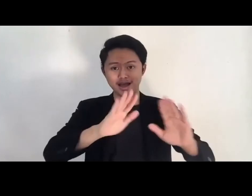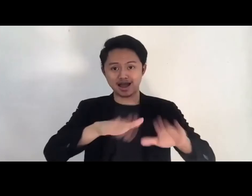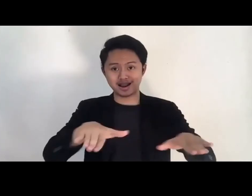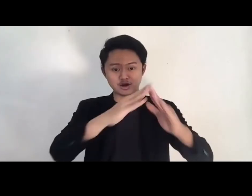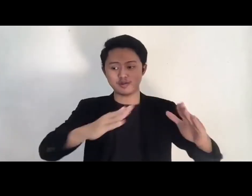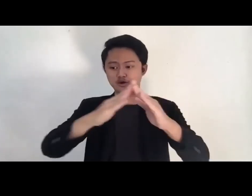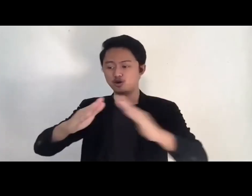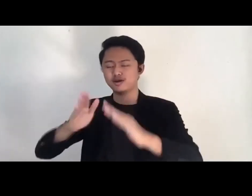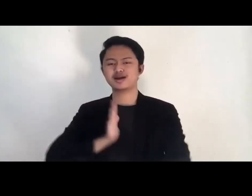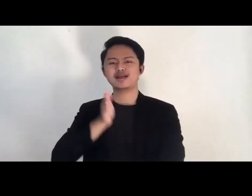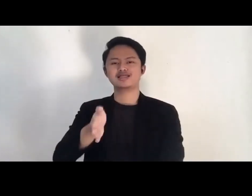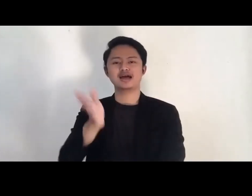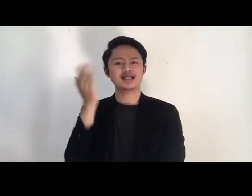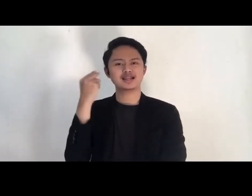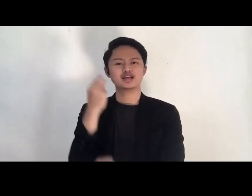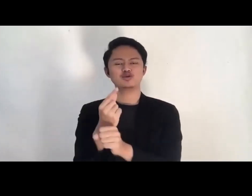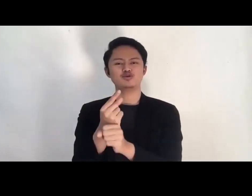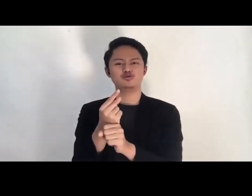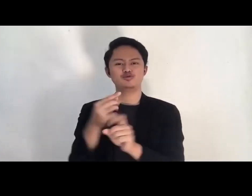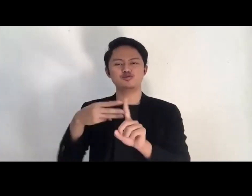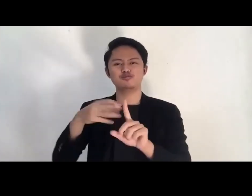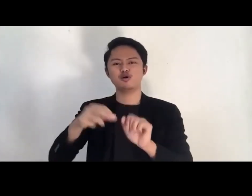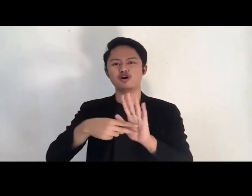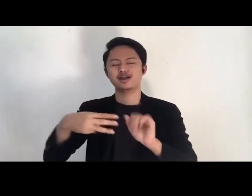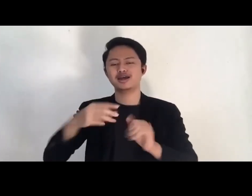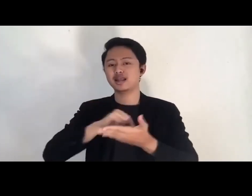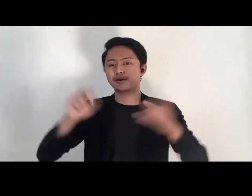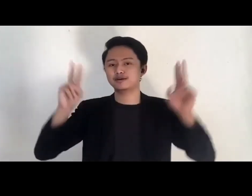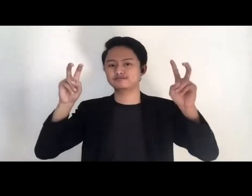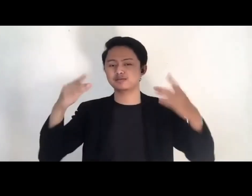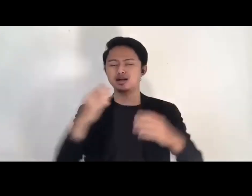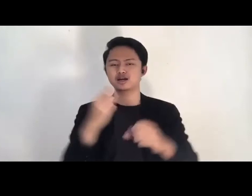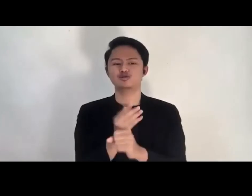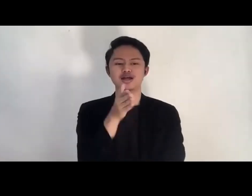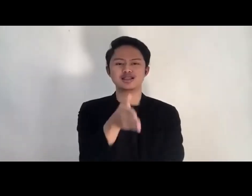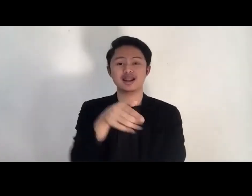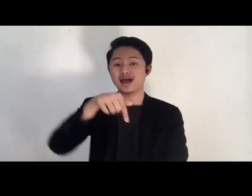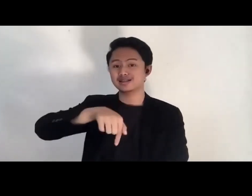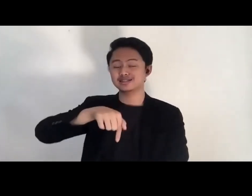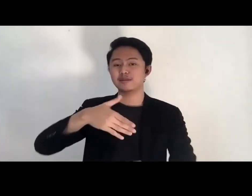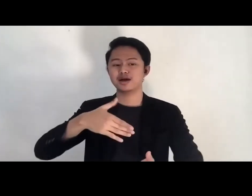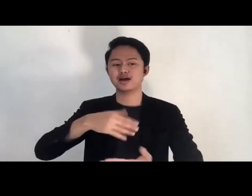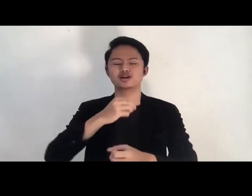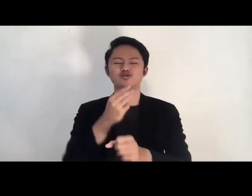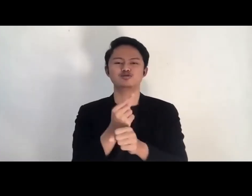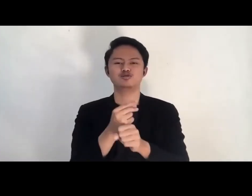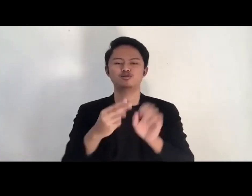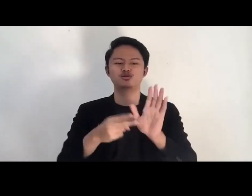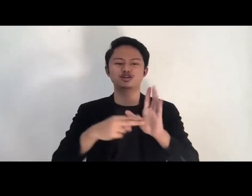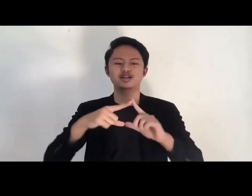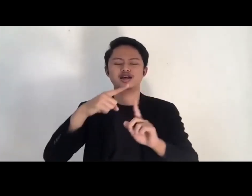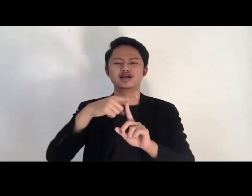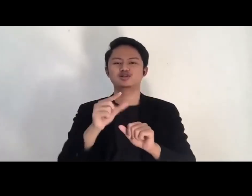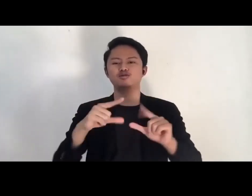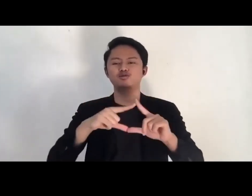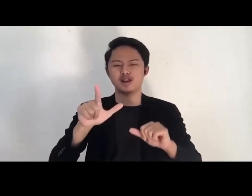ada istilah guru kunjung, kalau kami di sini guru natural, naik turun